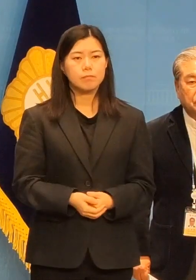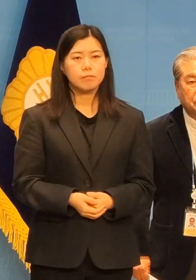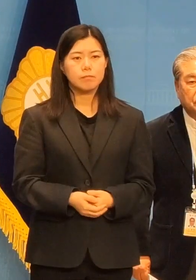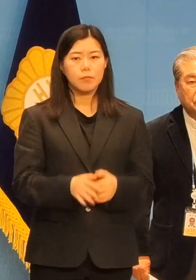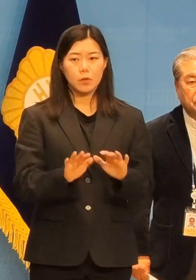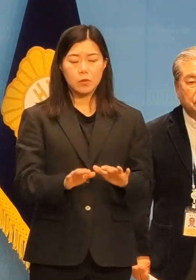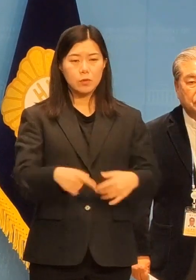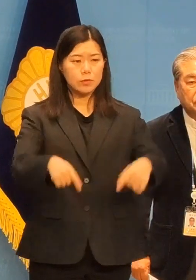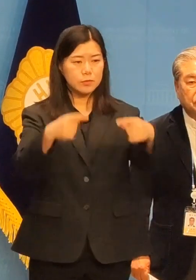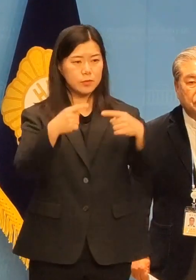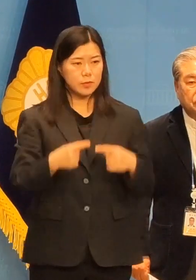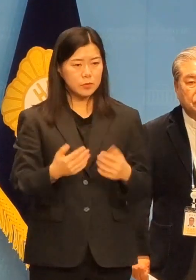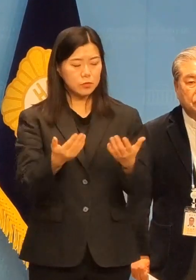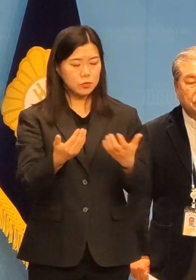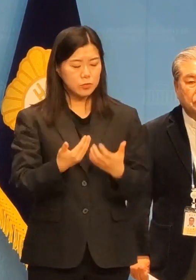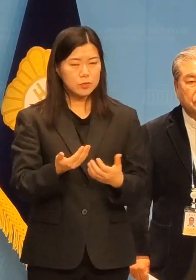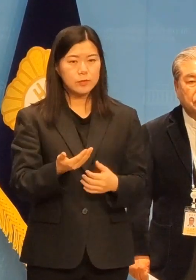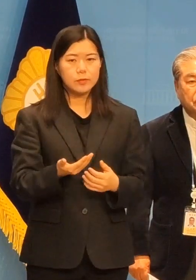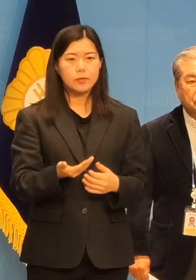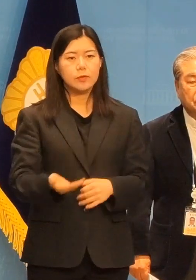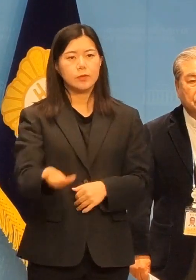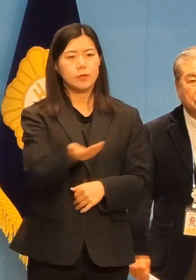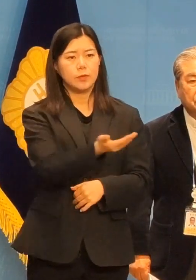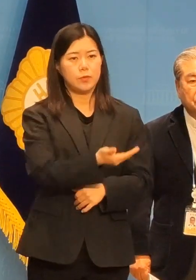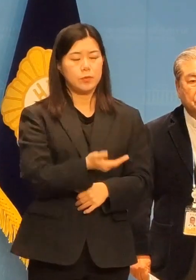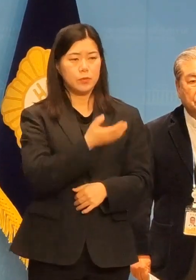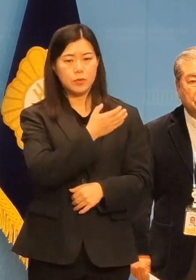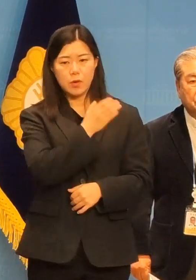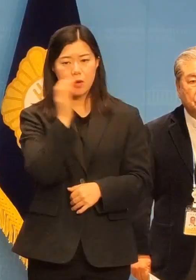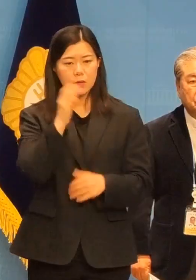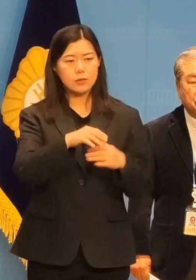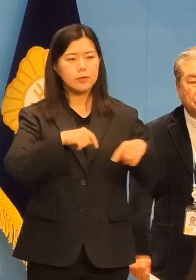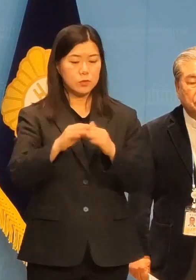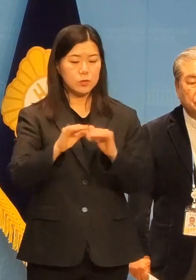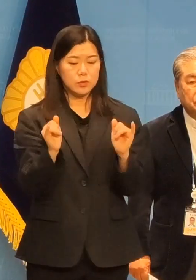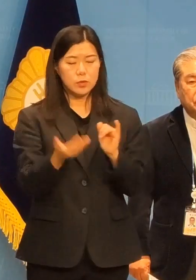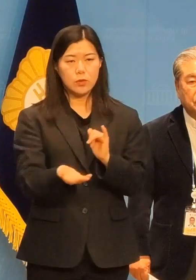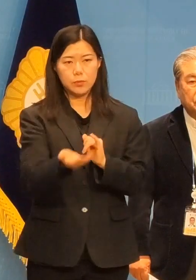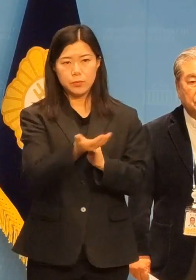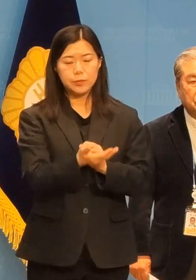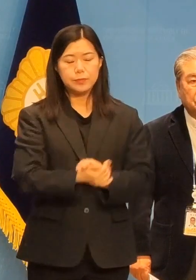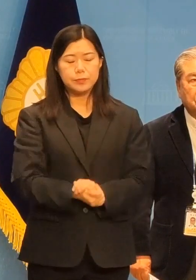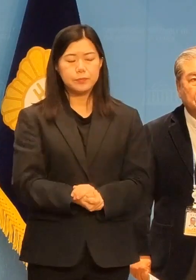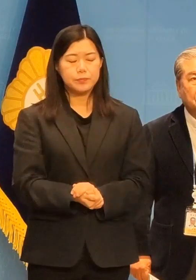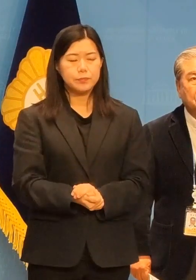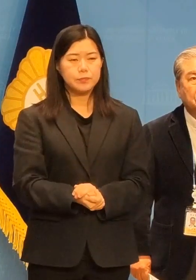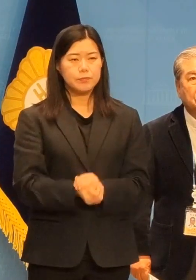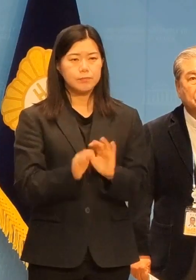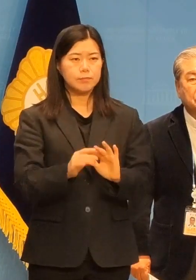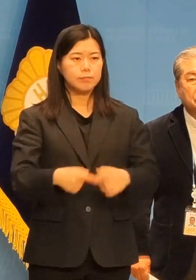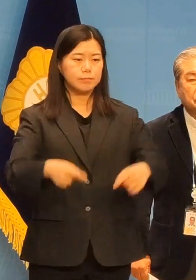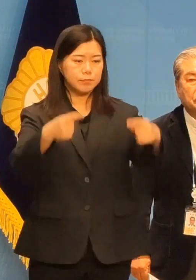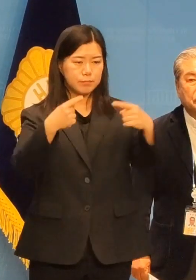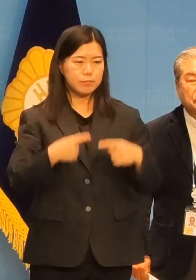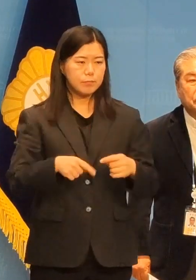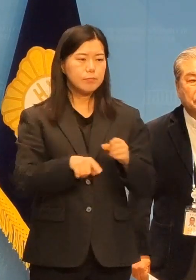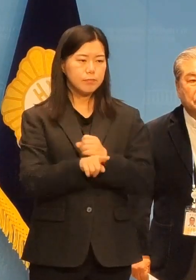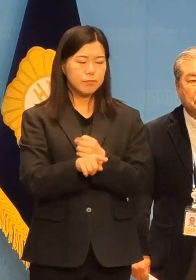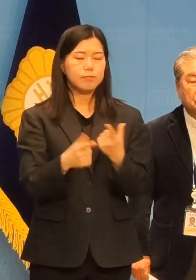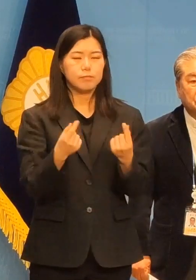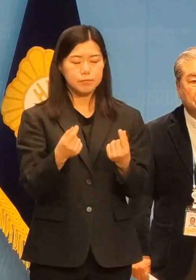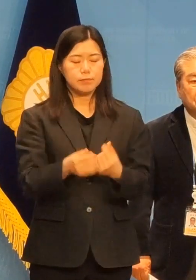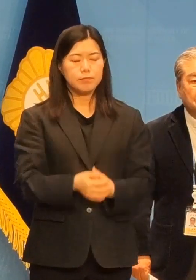함께해 주신 우리 사회 각계의 원로 지도자들께서 이 자리에 함께하신 이유다